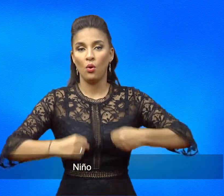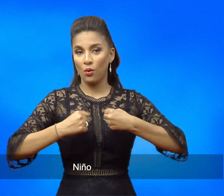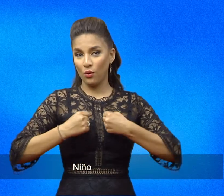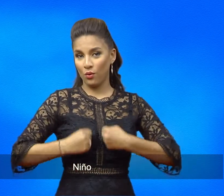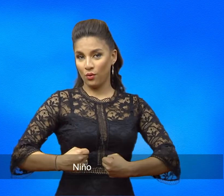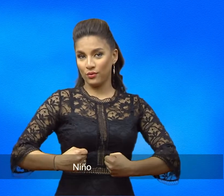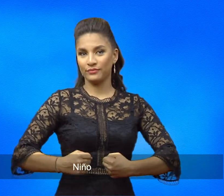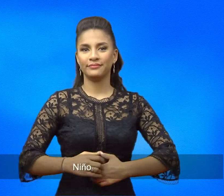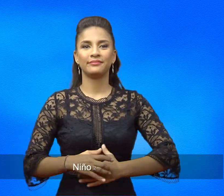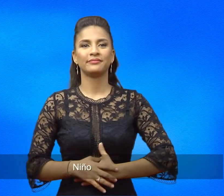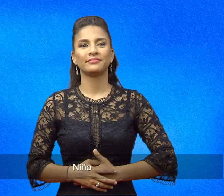niño